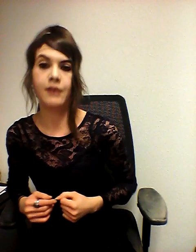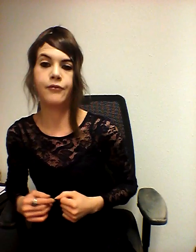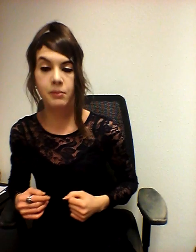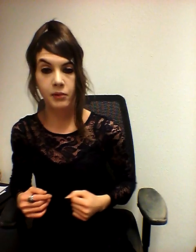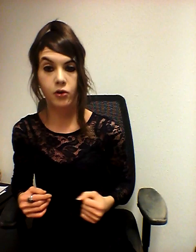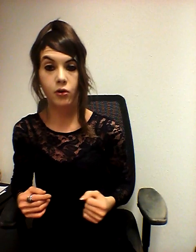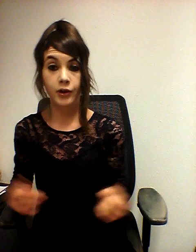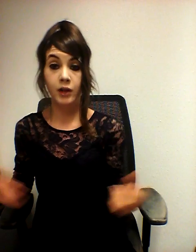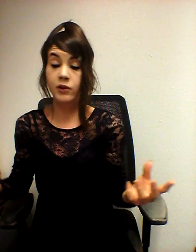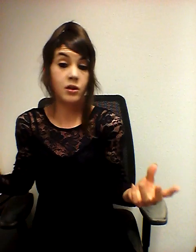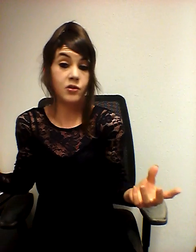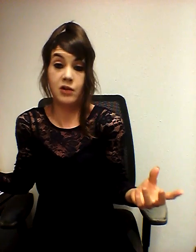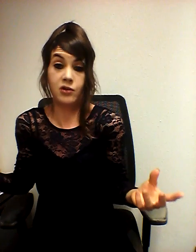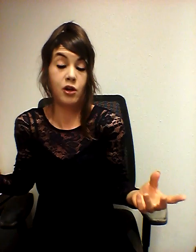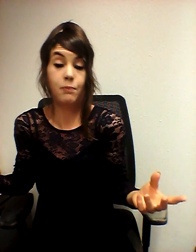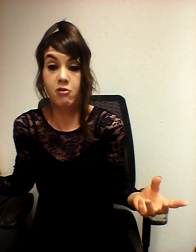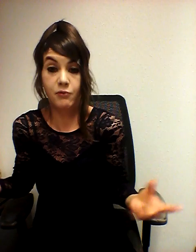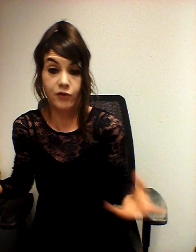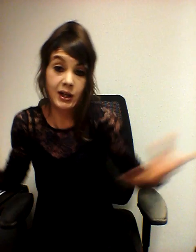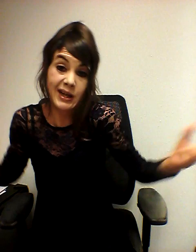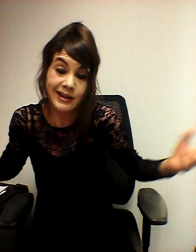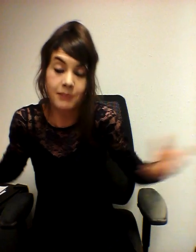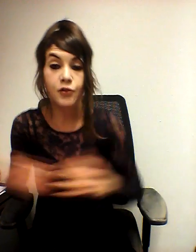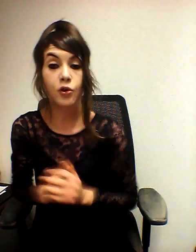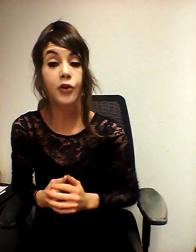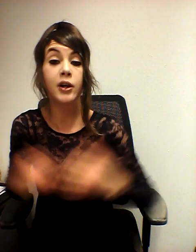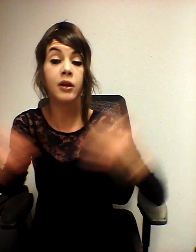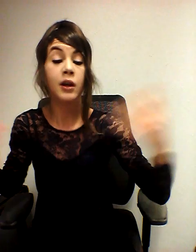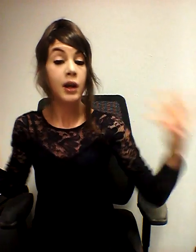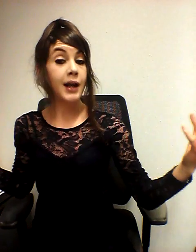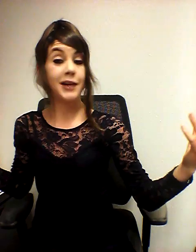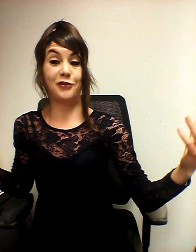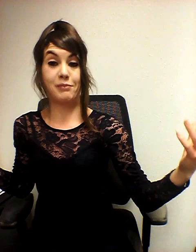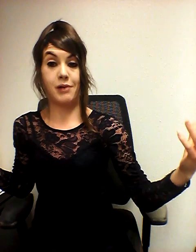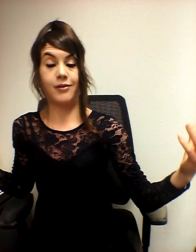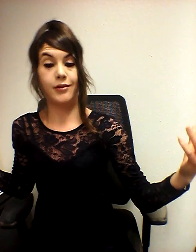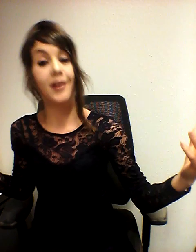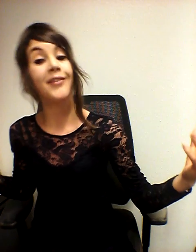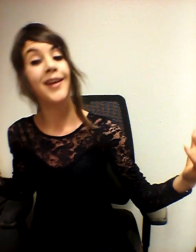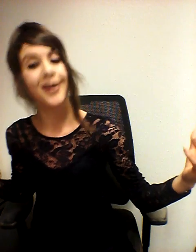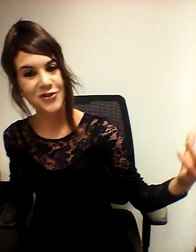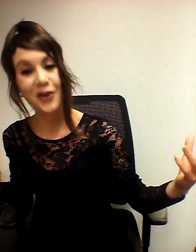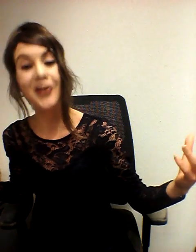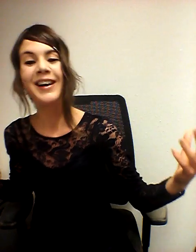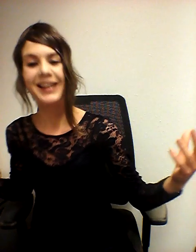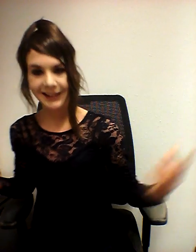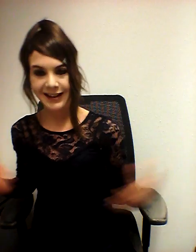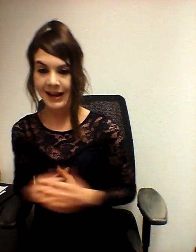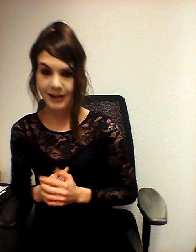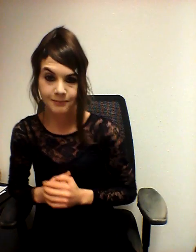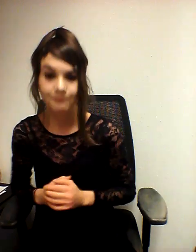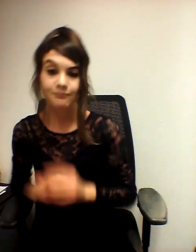van die mitochondriën want anders gaan ze niet opgenomen worden in die mitochondriën en en is het verbruiken van alsnog laag